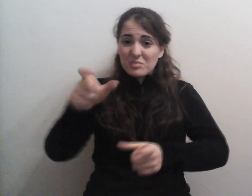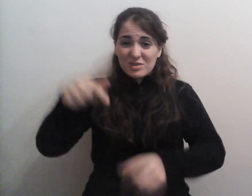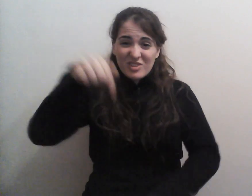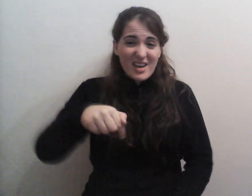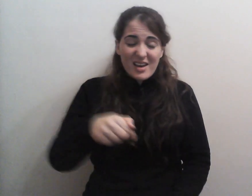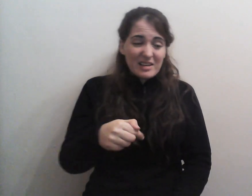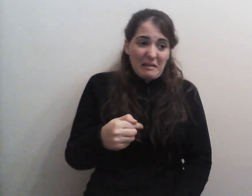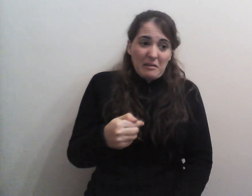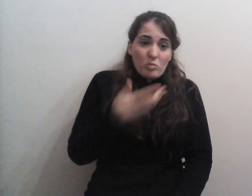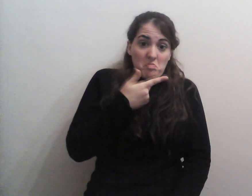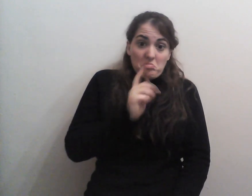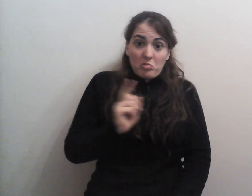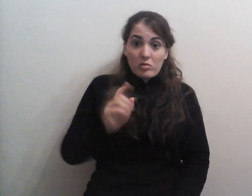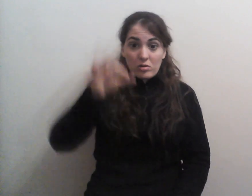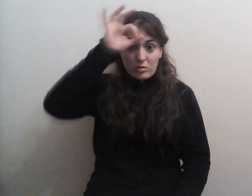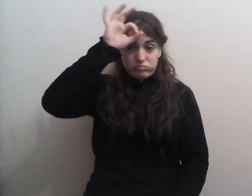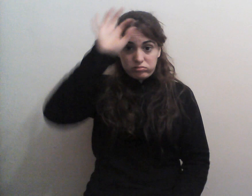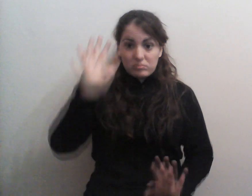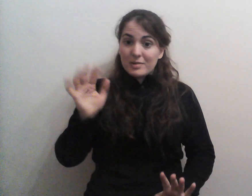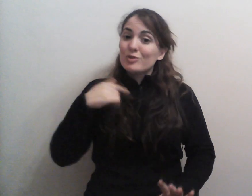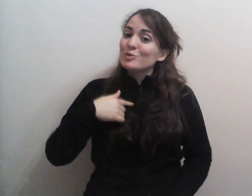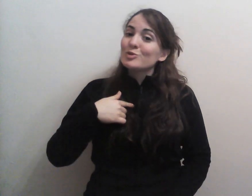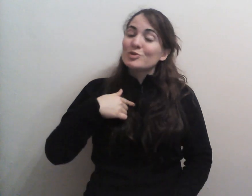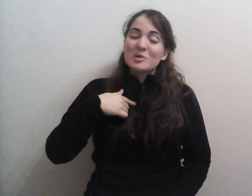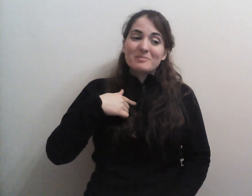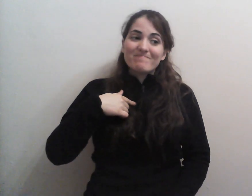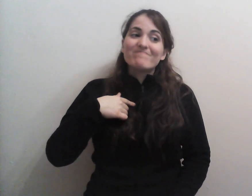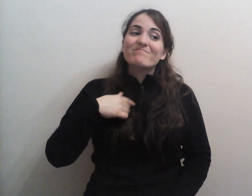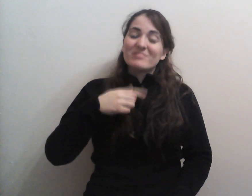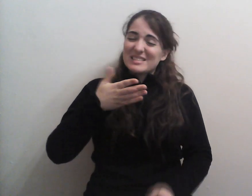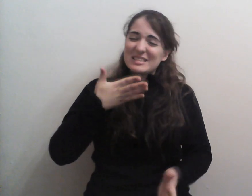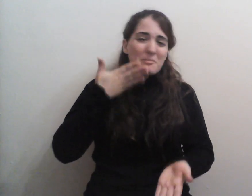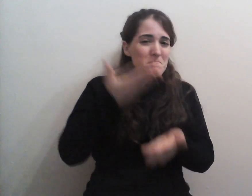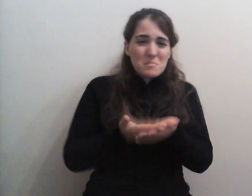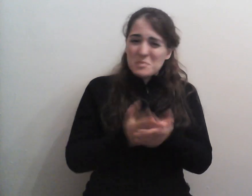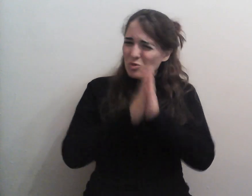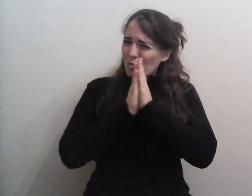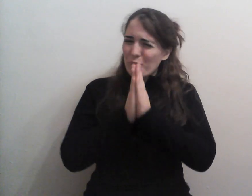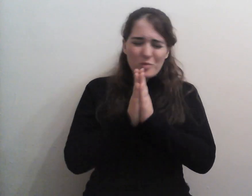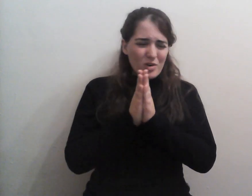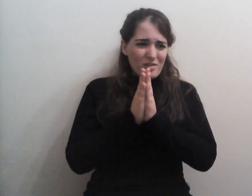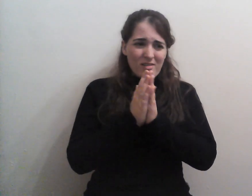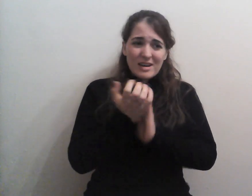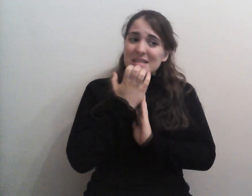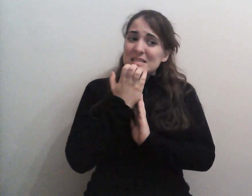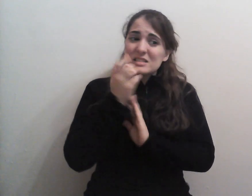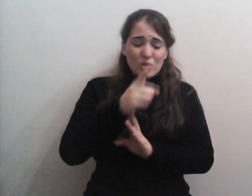mañana y estás fuera de Cristo, estás condenado. Y por lo tanto te imploro con lágrimas y con el corazón